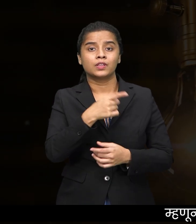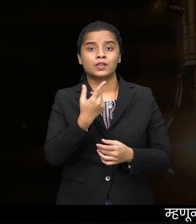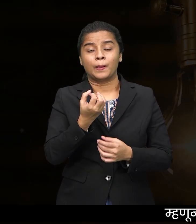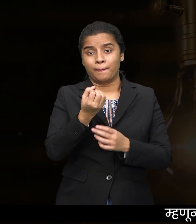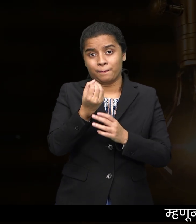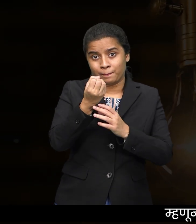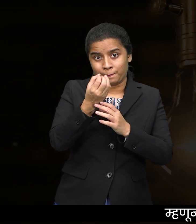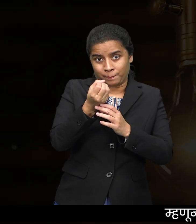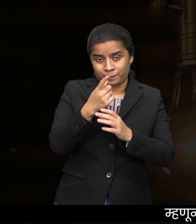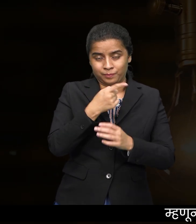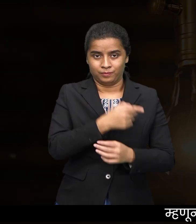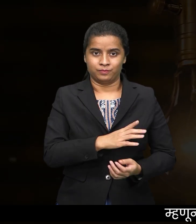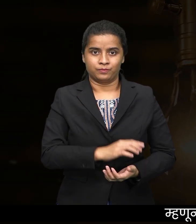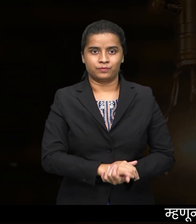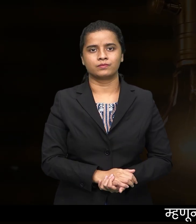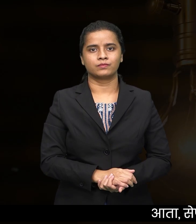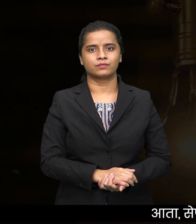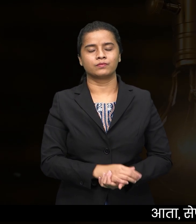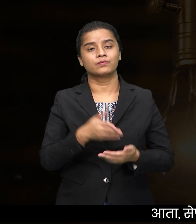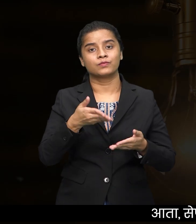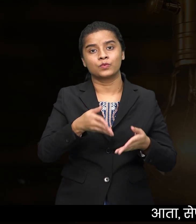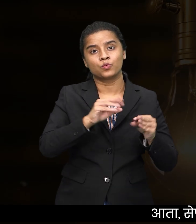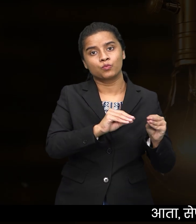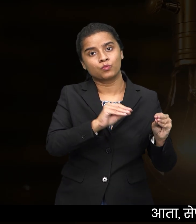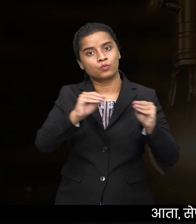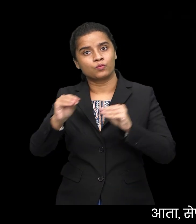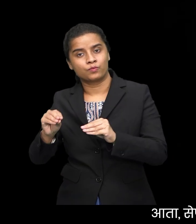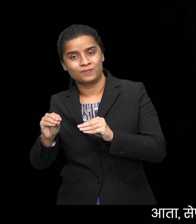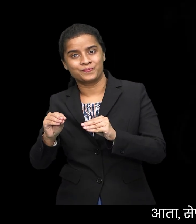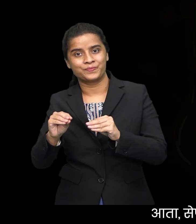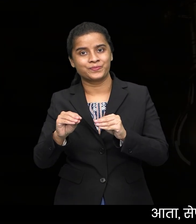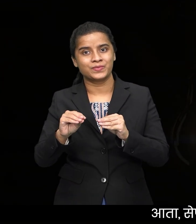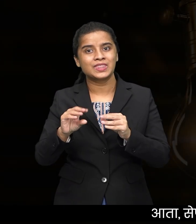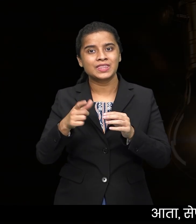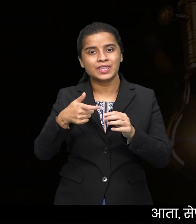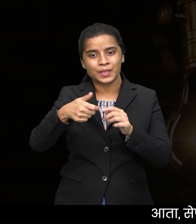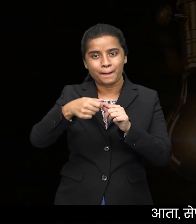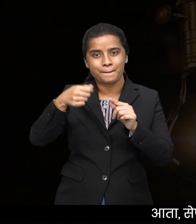म्हणून बल्ब चमकतो. आता सेफ्टी पिन दूर हलवा.